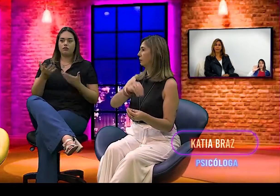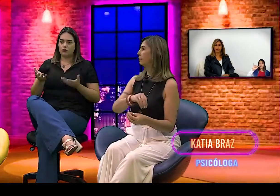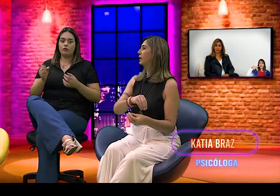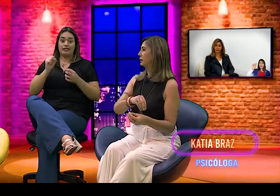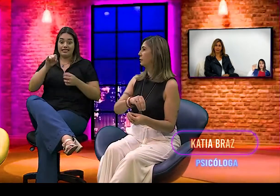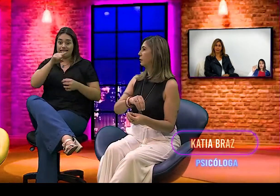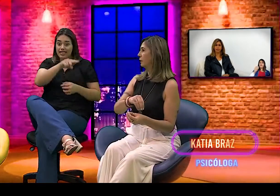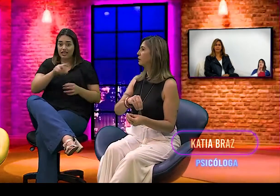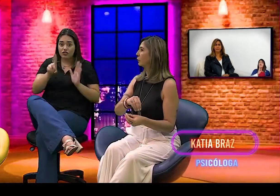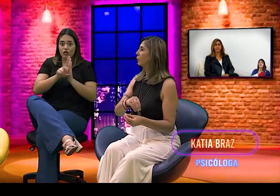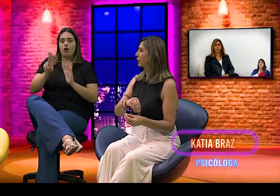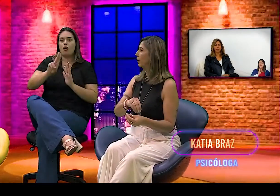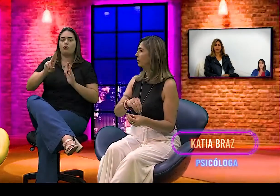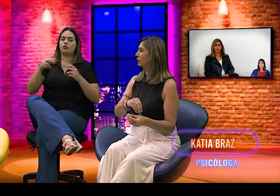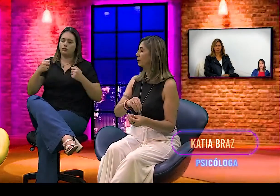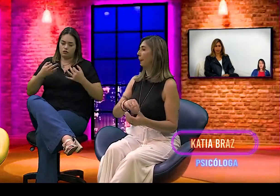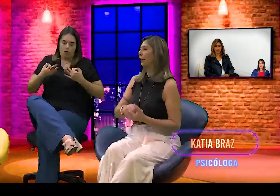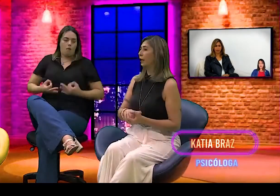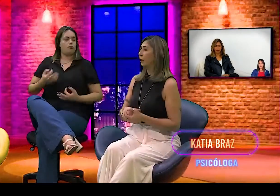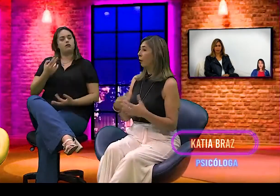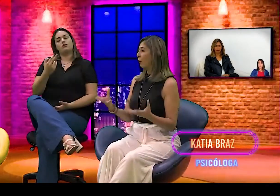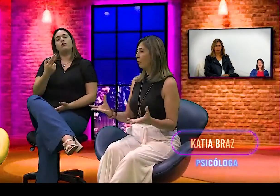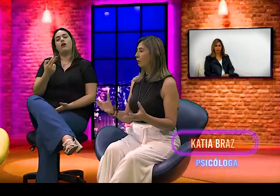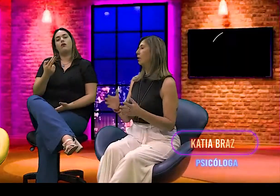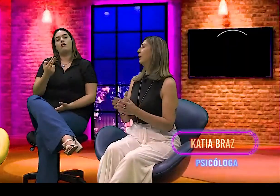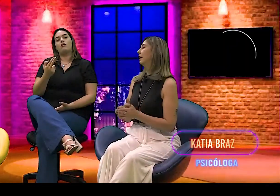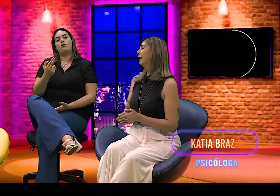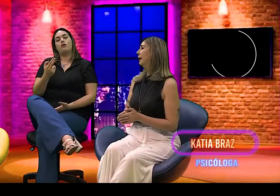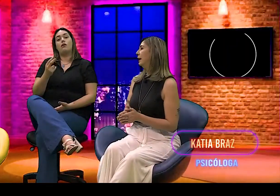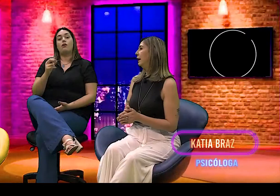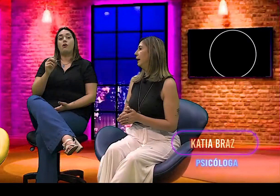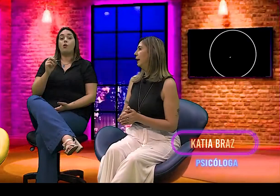parte, eu preciso ter o mesmo comportamento. Ou